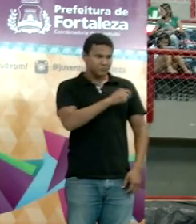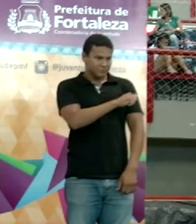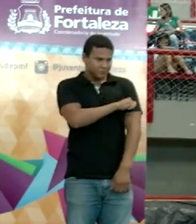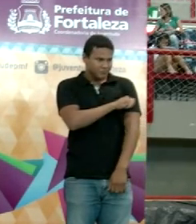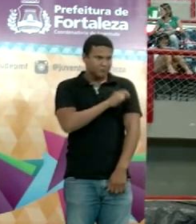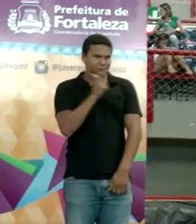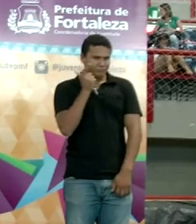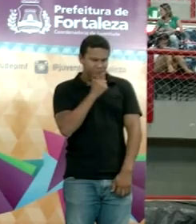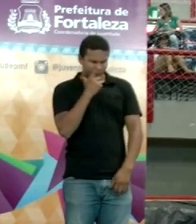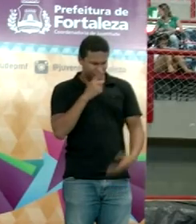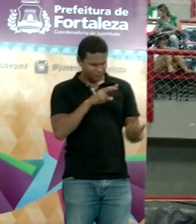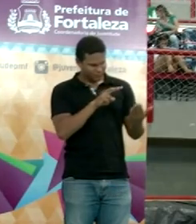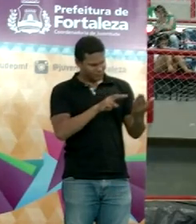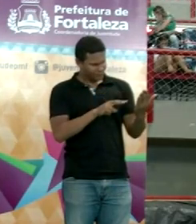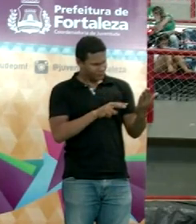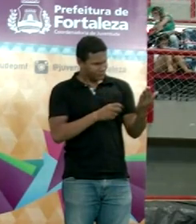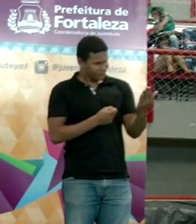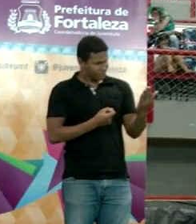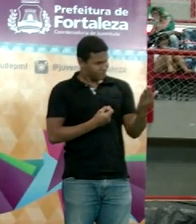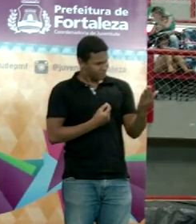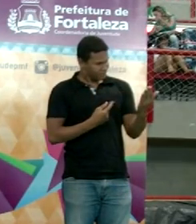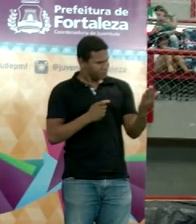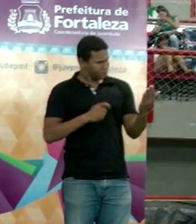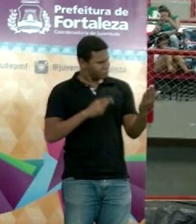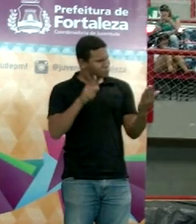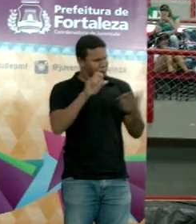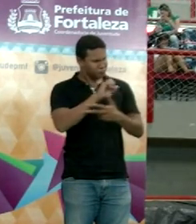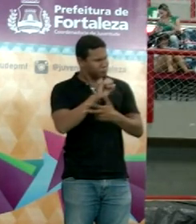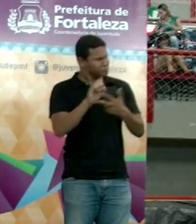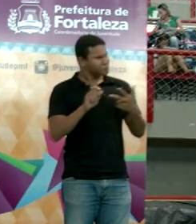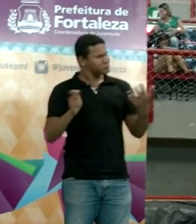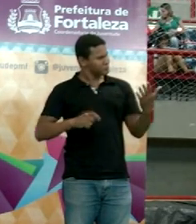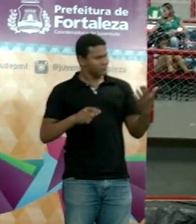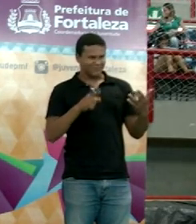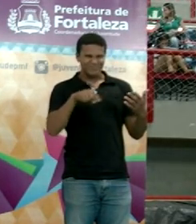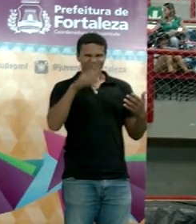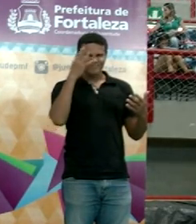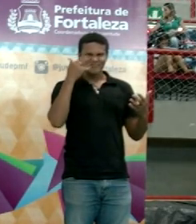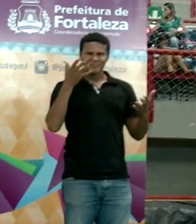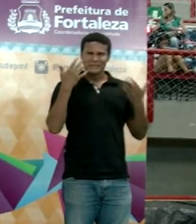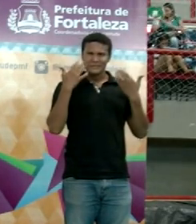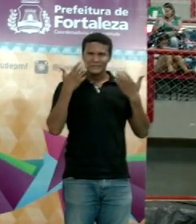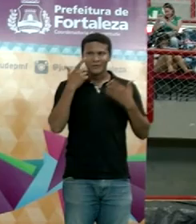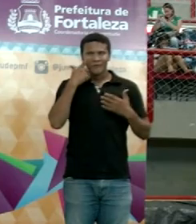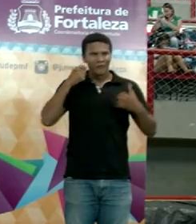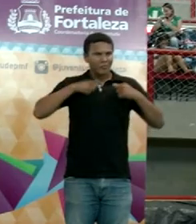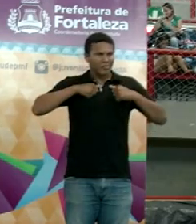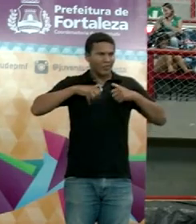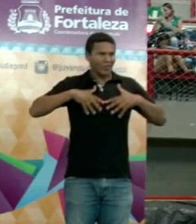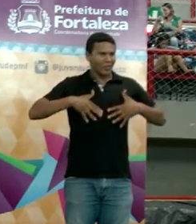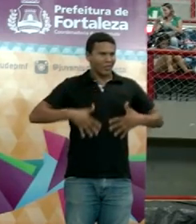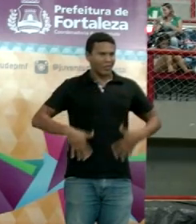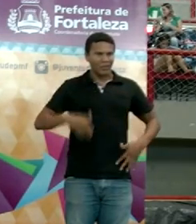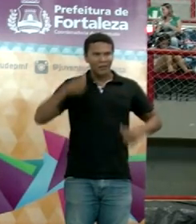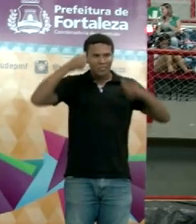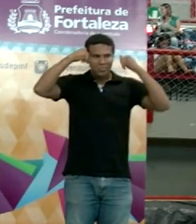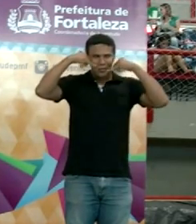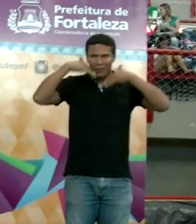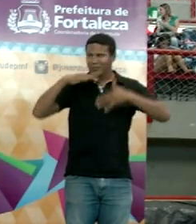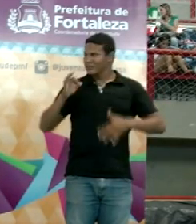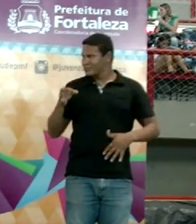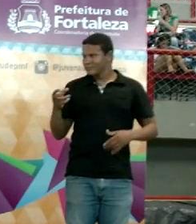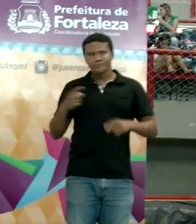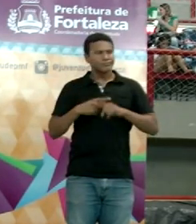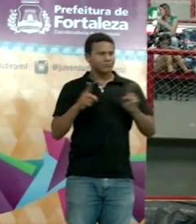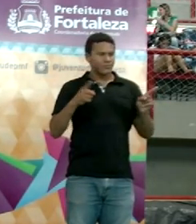vendo que ele tem condição de fazer uma boa prova no Enem. Apesar do calor, vocês estão vendo que eu estou aqui banhado também, né? Mas quando a gente se dedica,